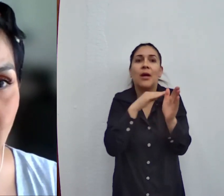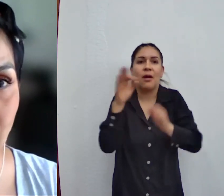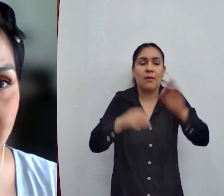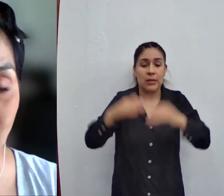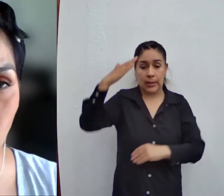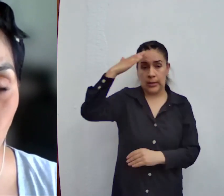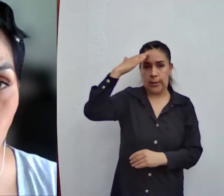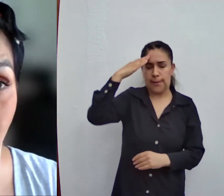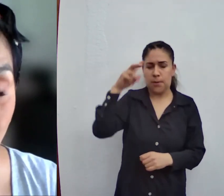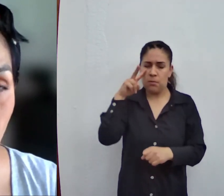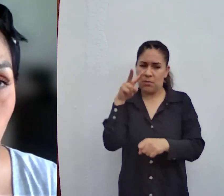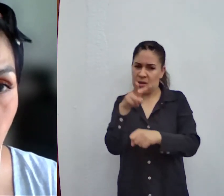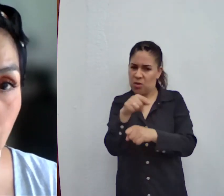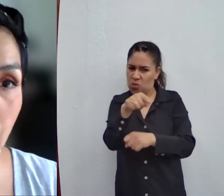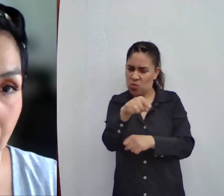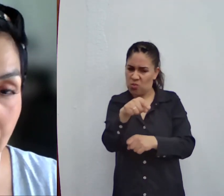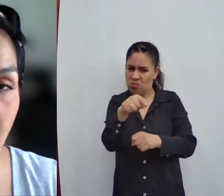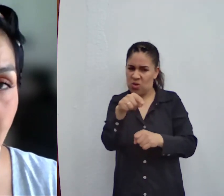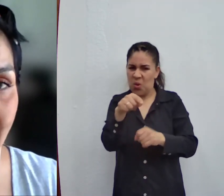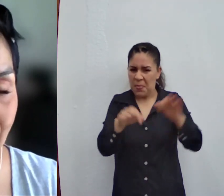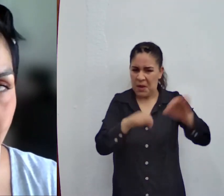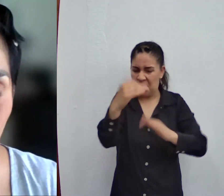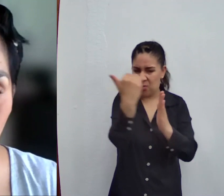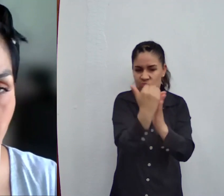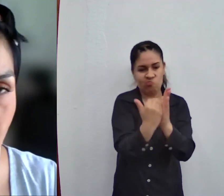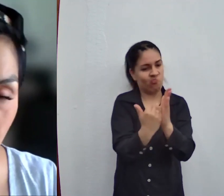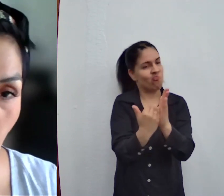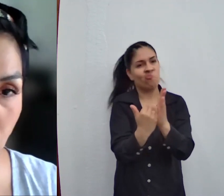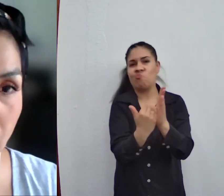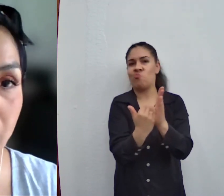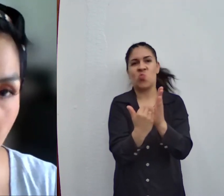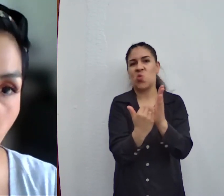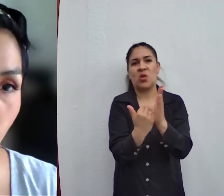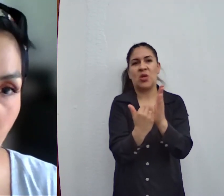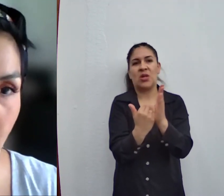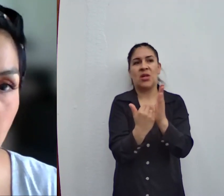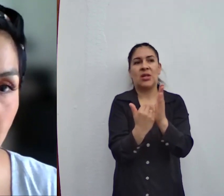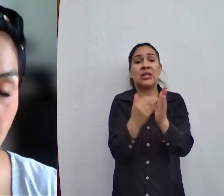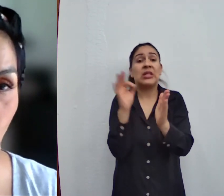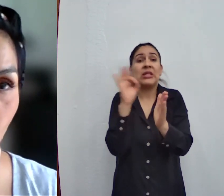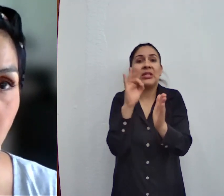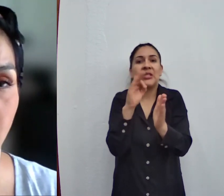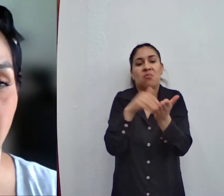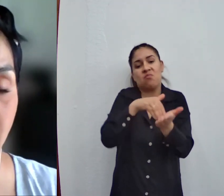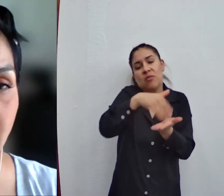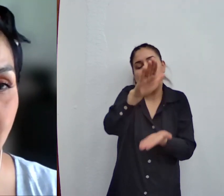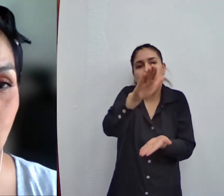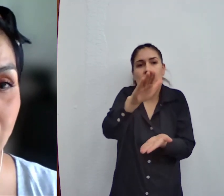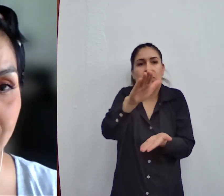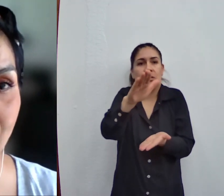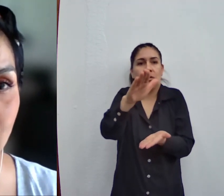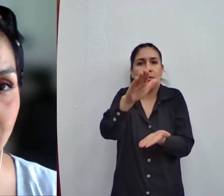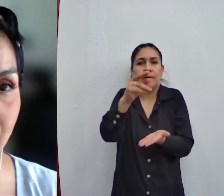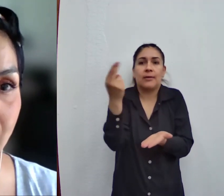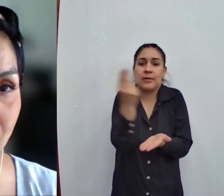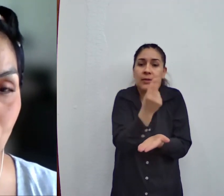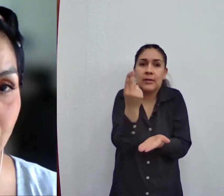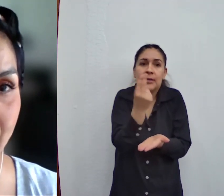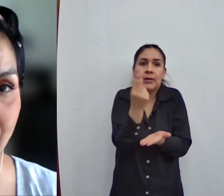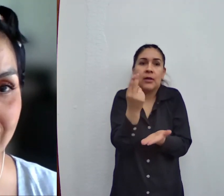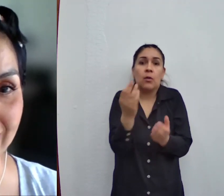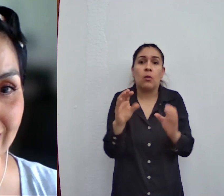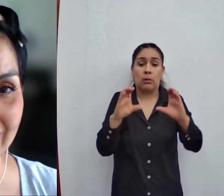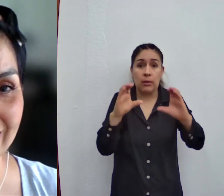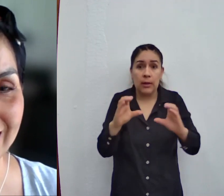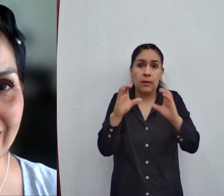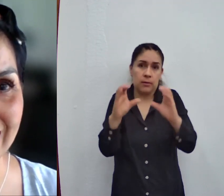a restablecer todo esto, entre otras cosas, con la alimentación. Básicamente eso